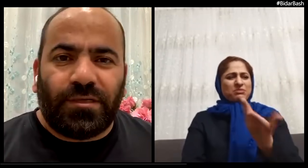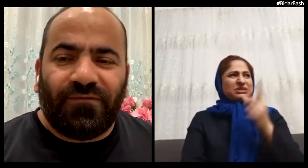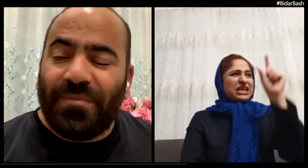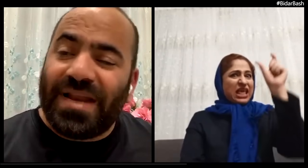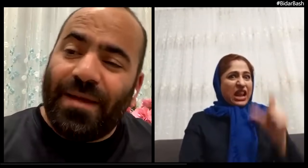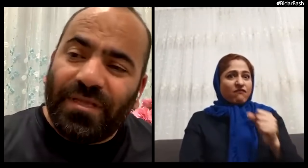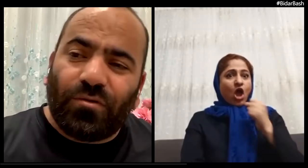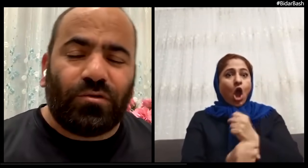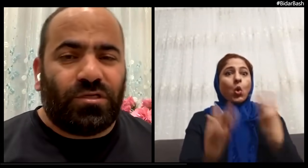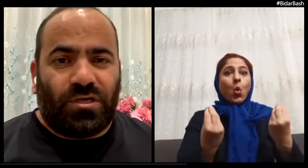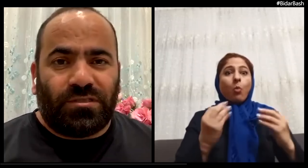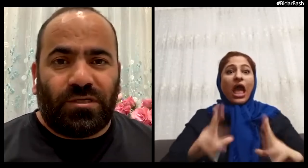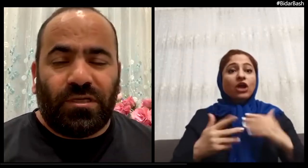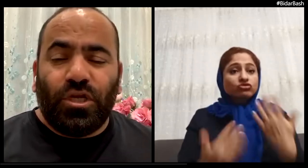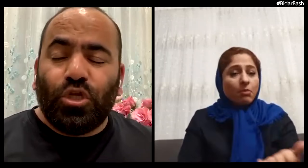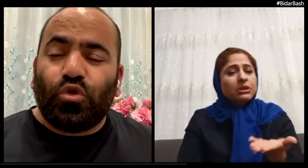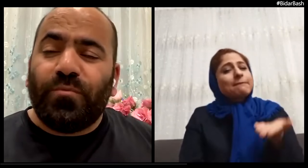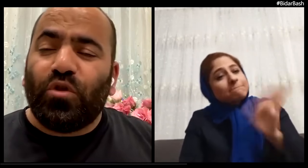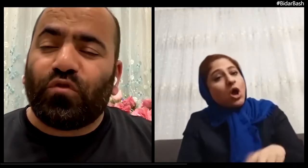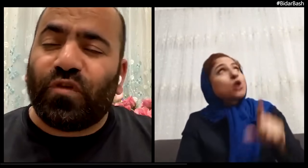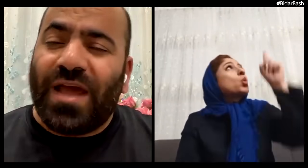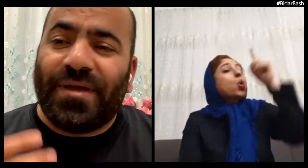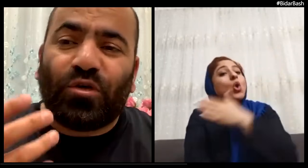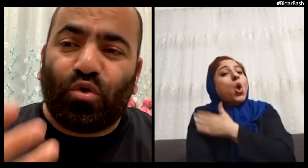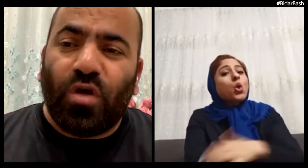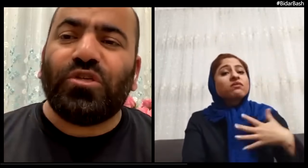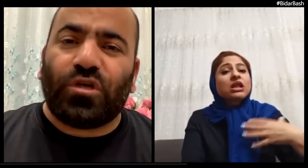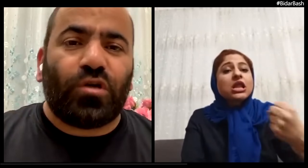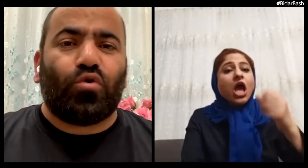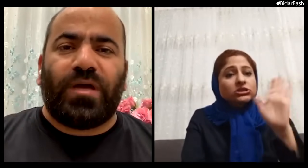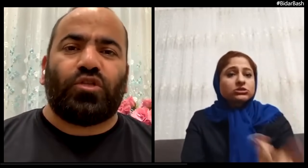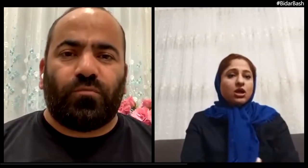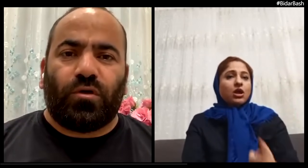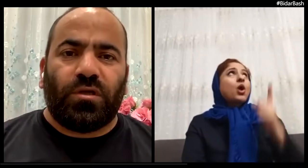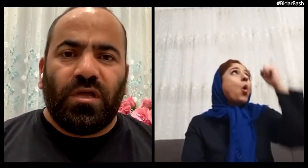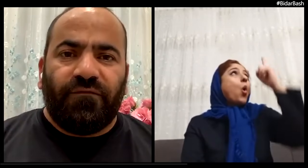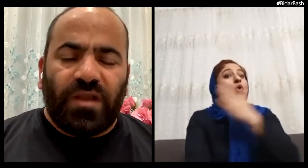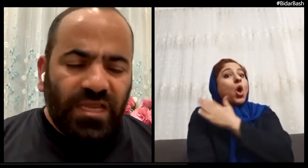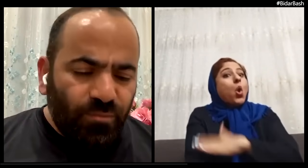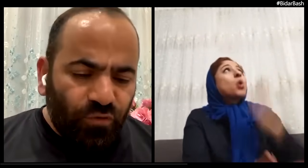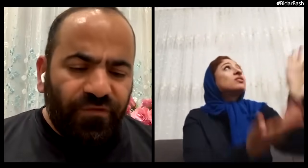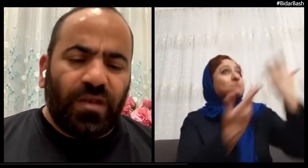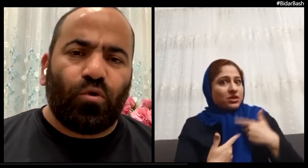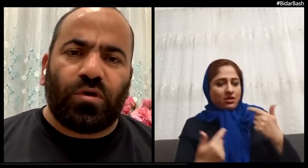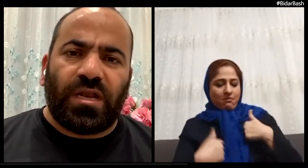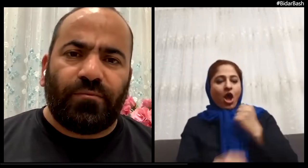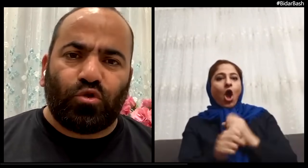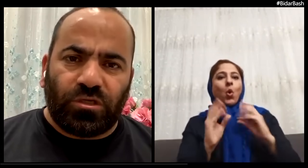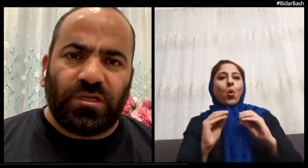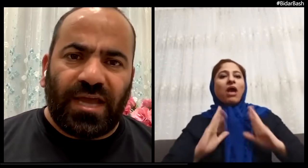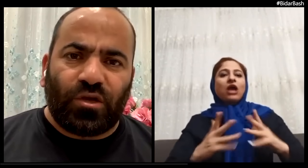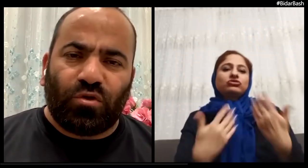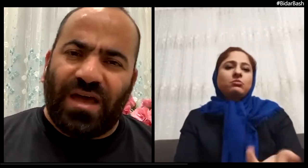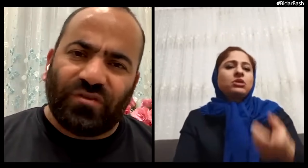نیاز داره و به رحمت خدا نیاز داره، چون به لطف و رحمت خدا میشه کار خوب انجام داد، ولی اگه ما رو ول بکنن